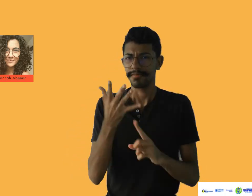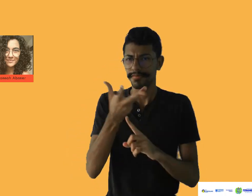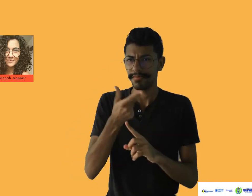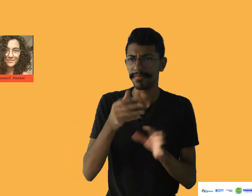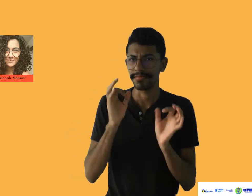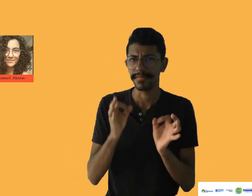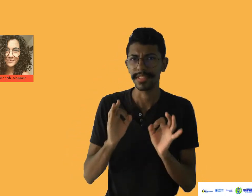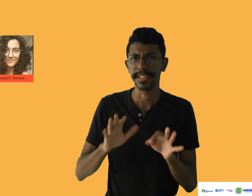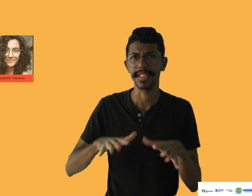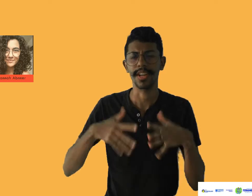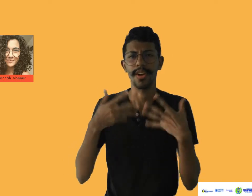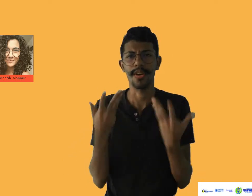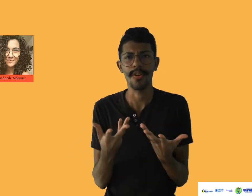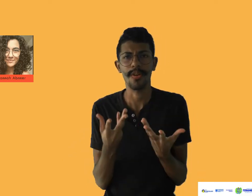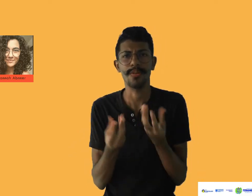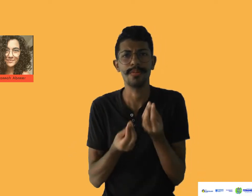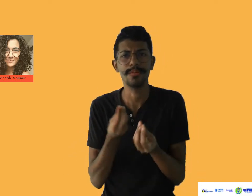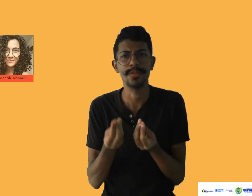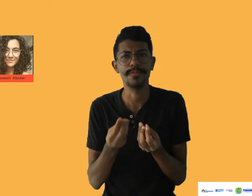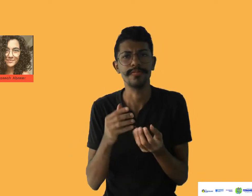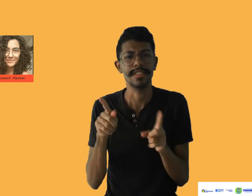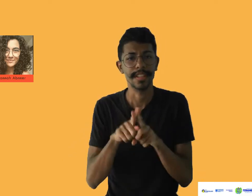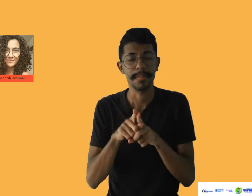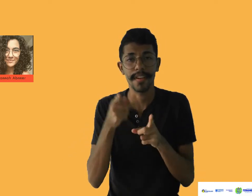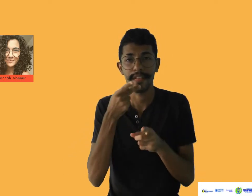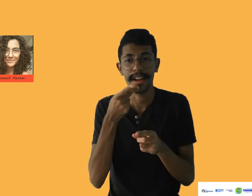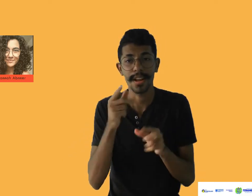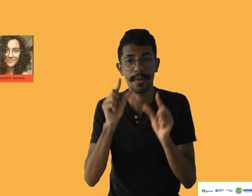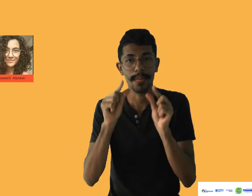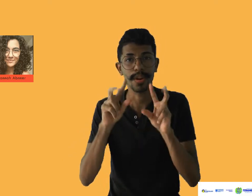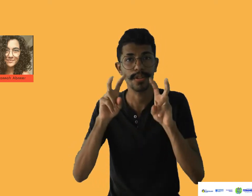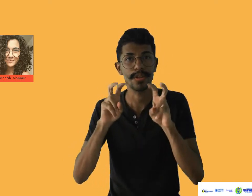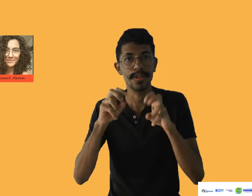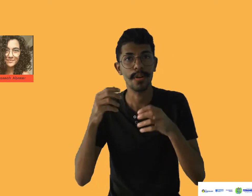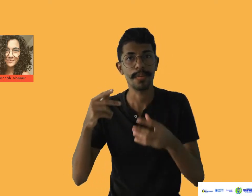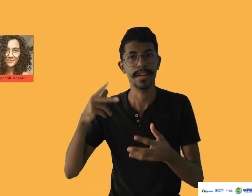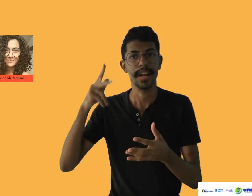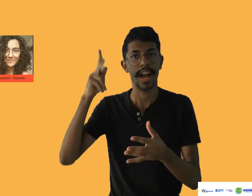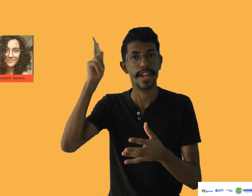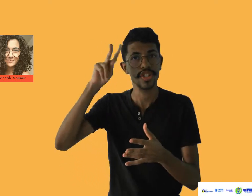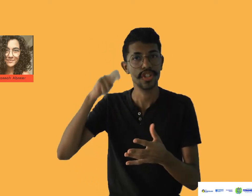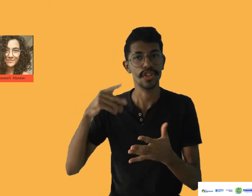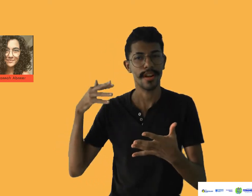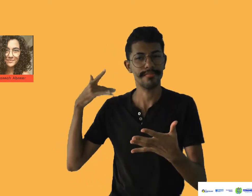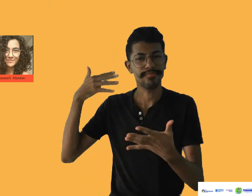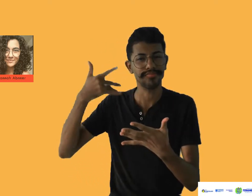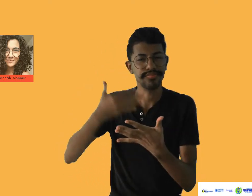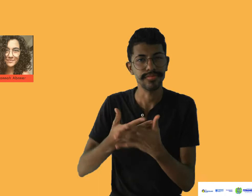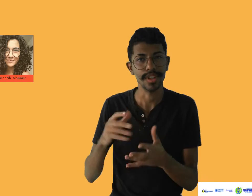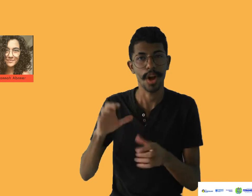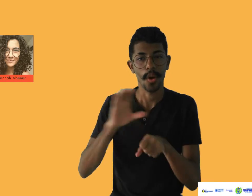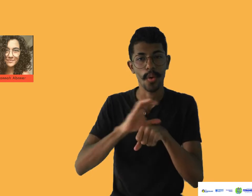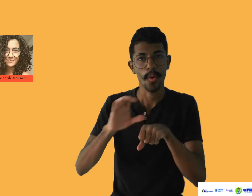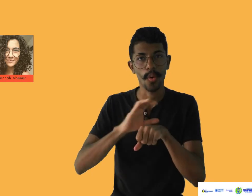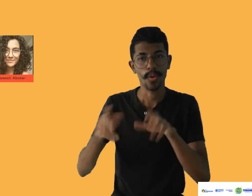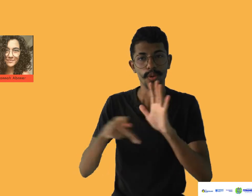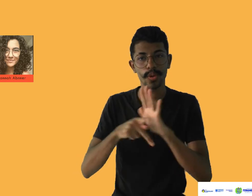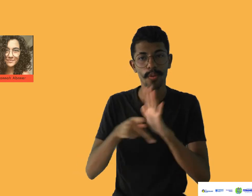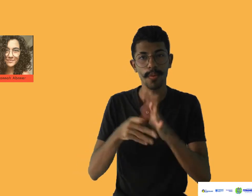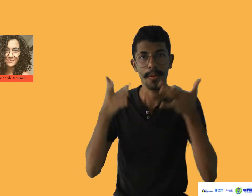vai ter essa profissão. E aí, passando um pouquinho pela escolha do curso na UFPE, de Educação Artística,